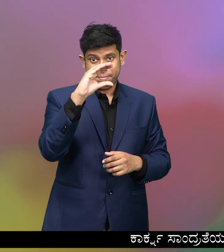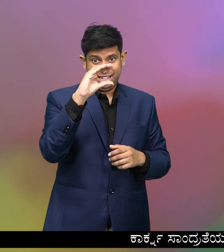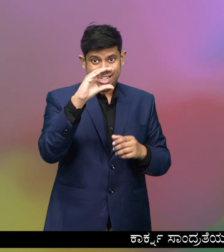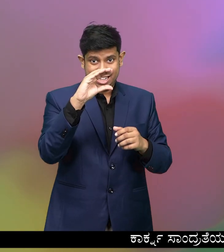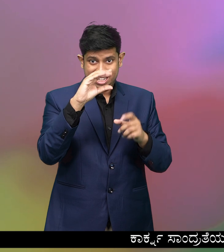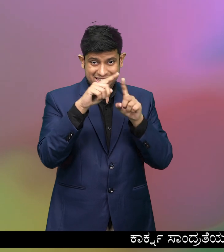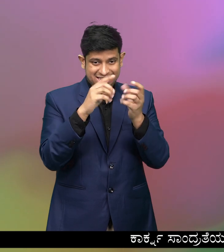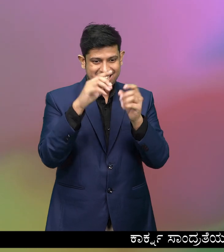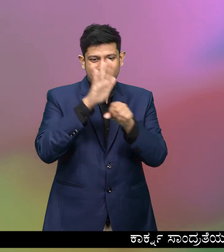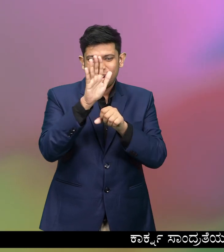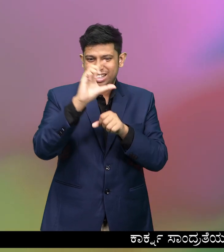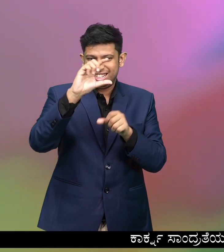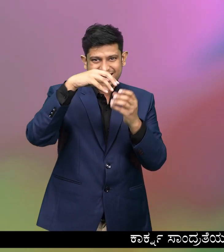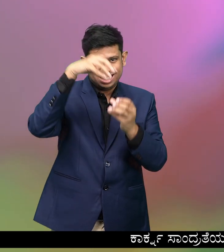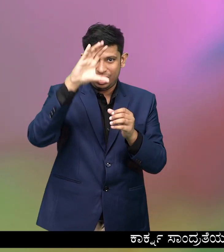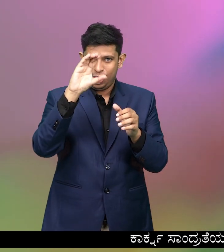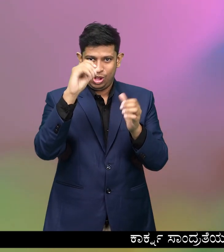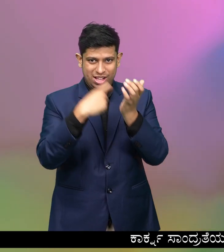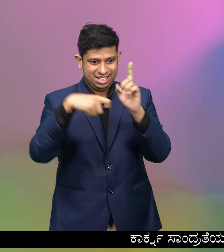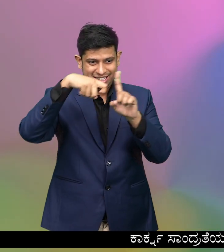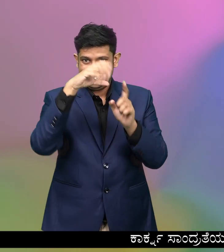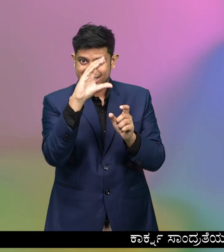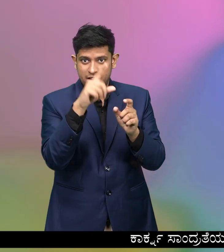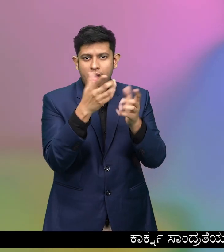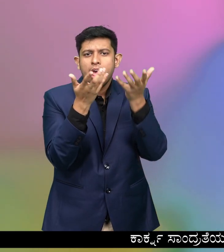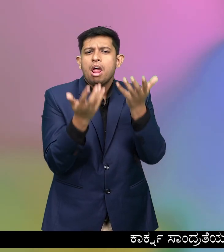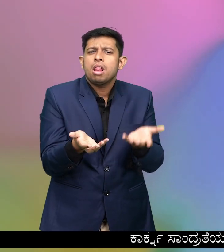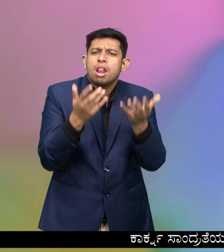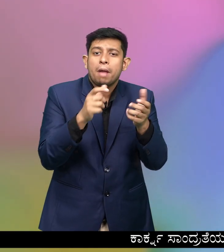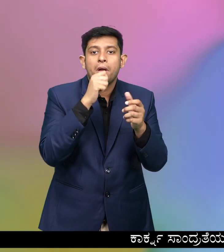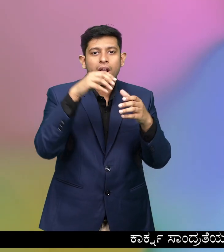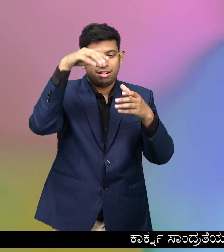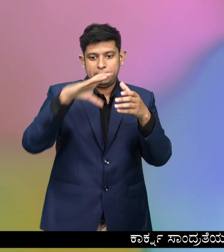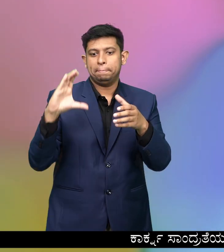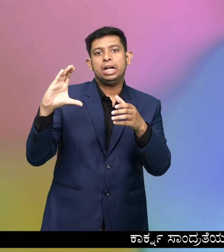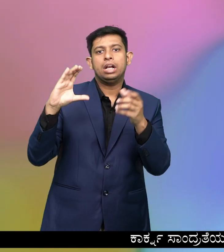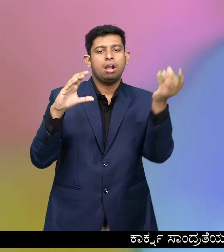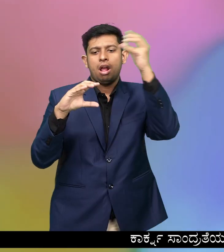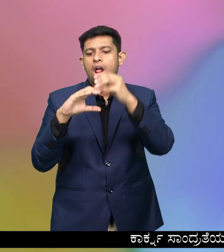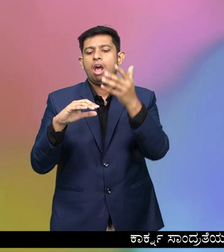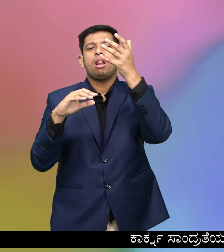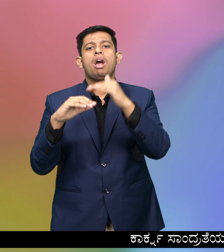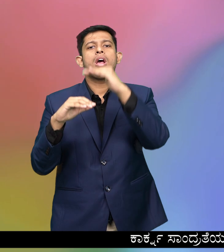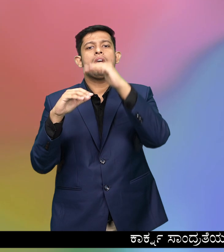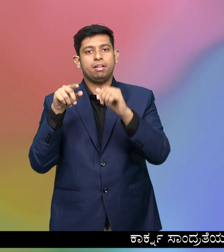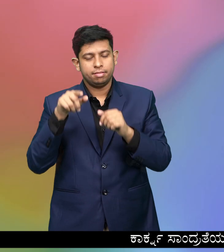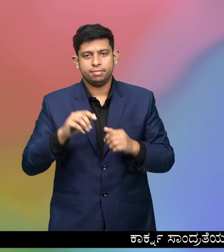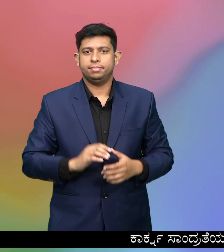ಕಾರ್ಕ್ನ ಸಾಂದ್ರತೆಯು ನೀರಿನ ಸಾಂದ್ರತೆಗಿಂತ ಕಡಿಮೆಯಾಗಿದೆ.